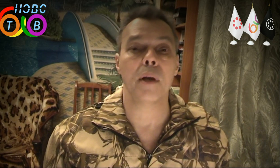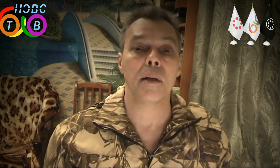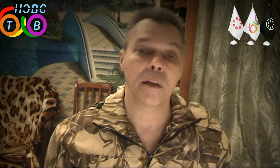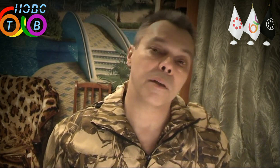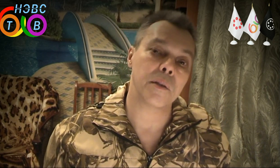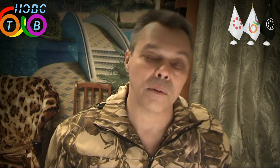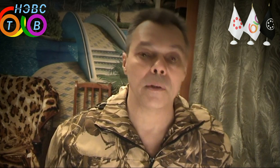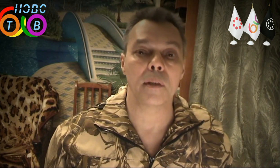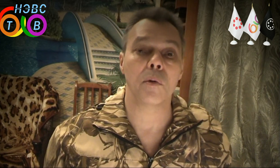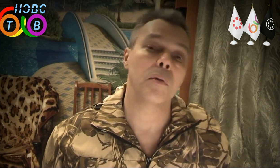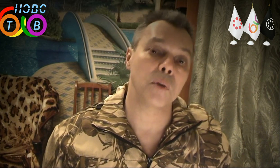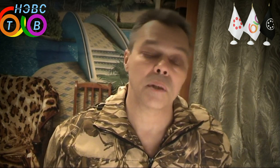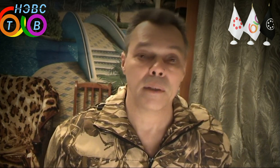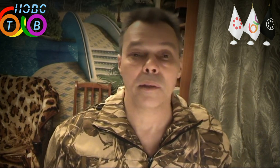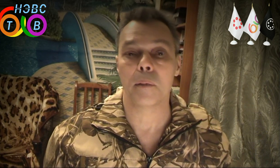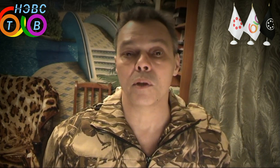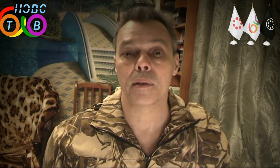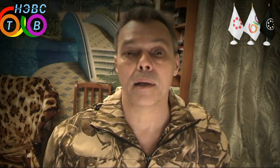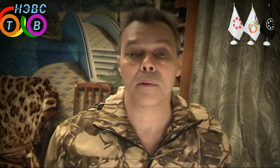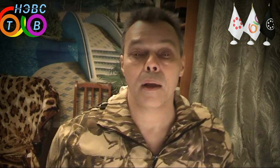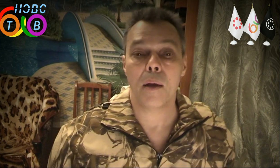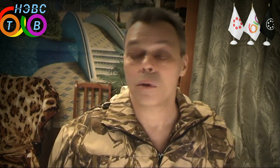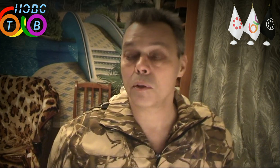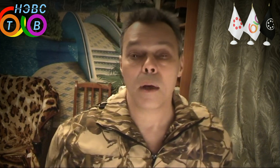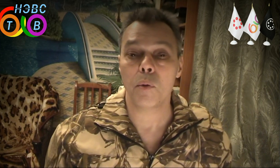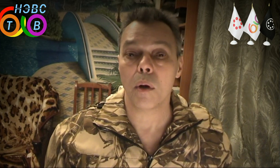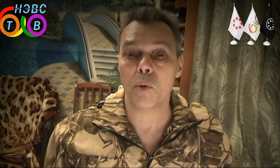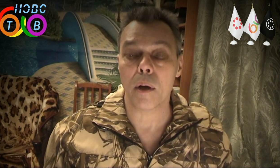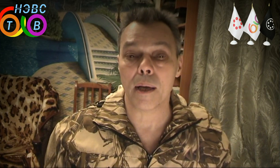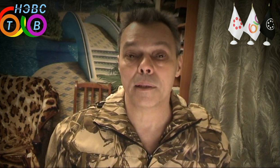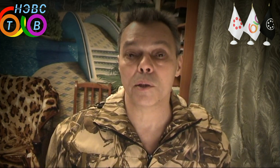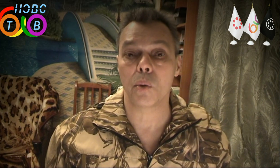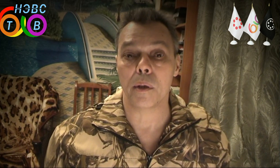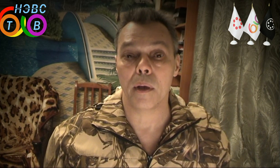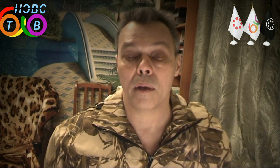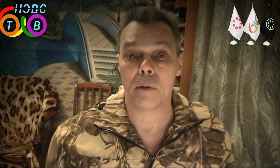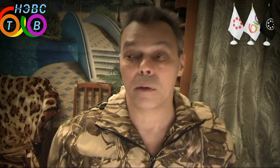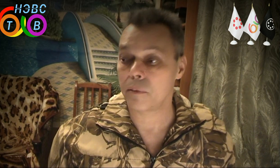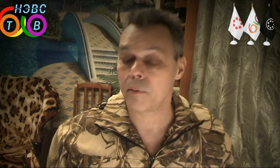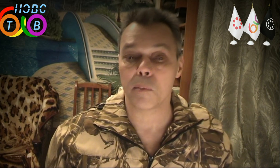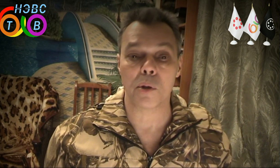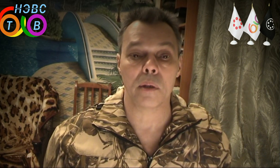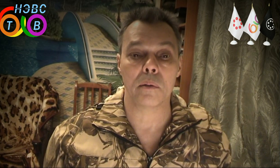а энергетически вот этому. И он будет сводить их, может, заново. То есть вот много-много разных историй и всевозможных вот